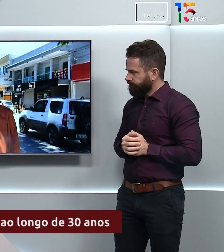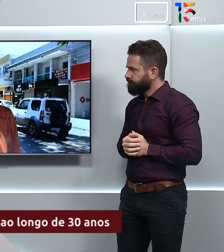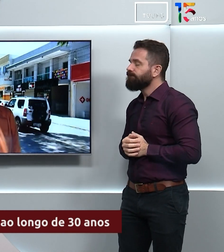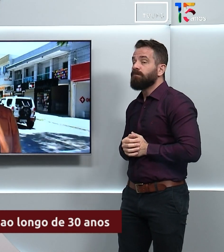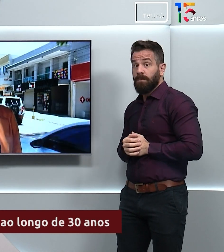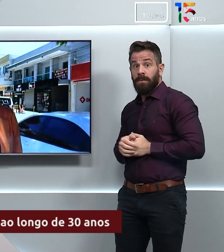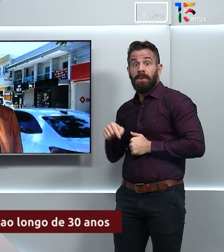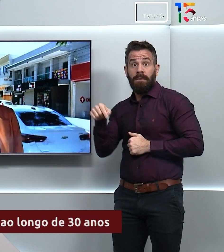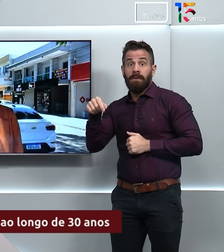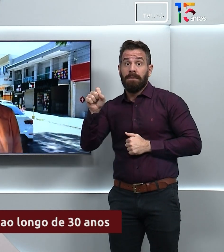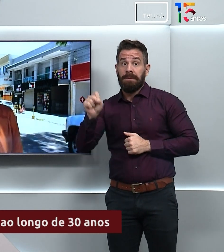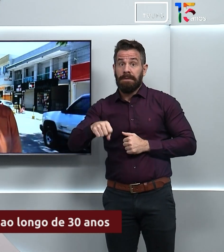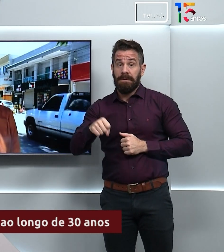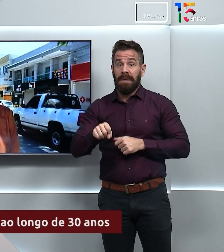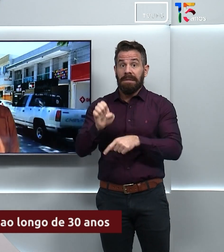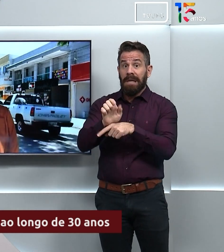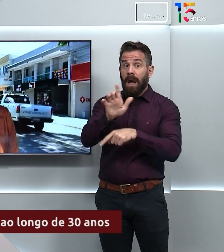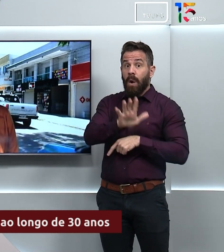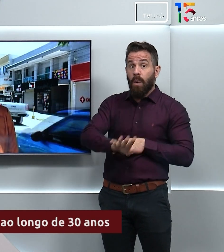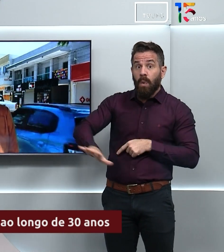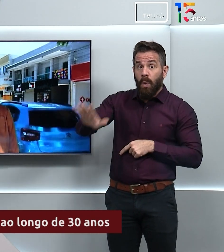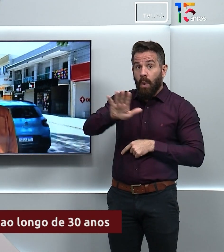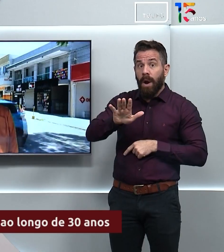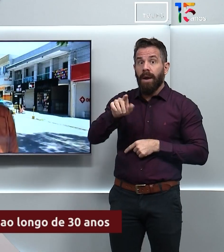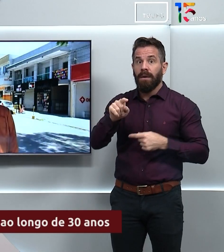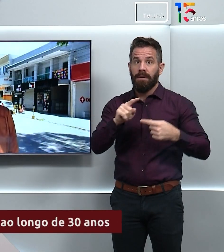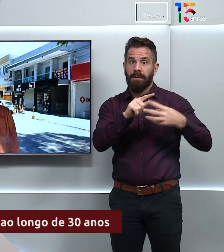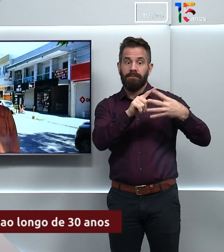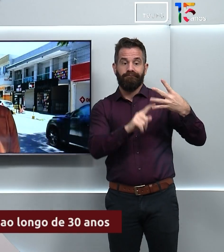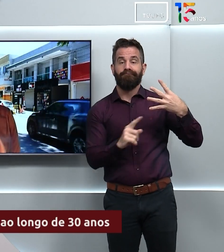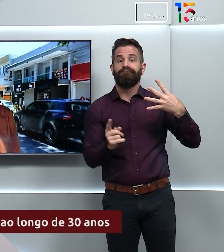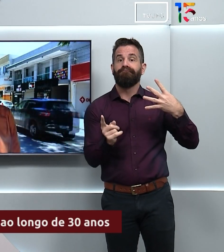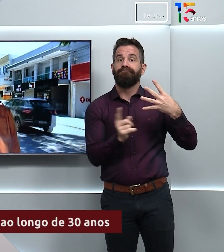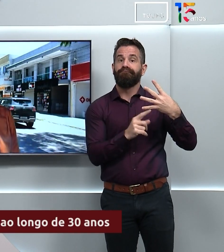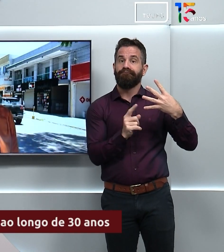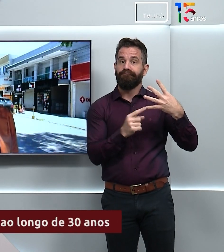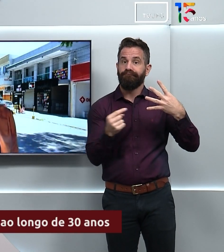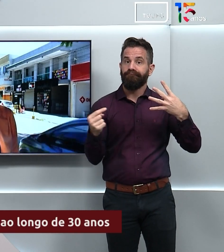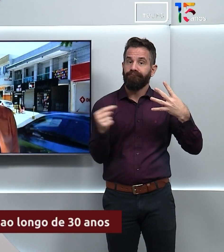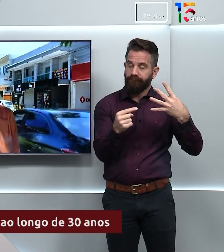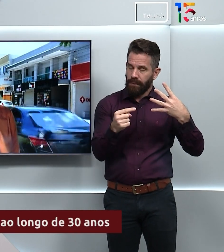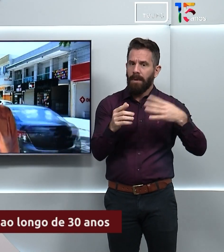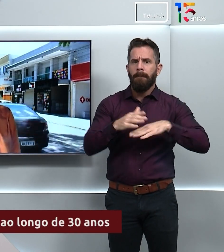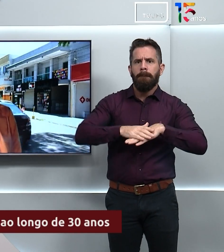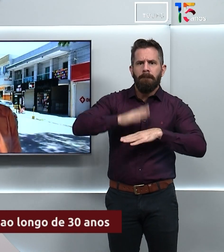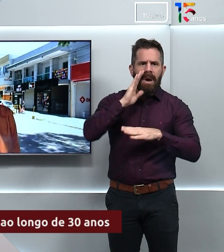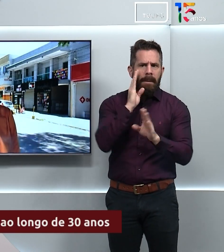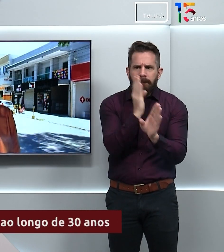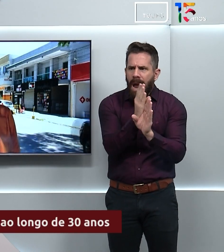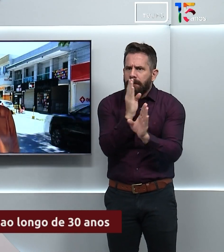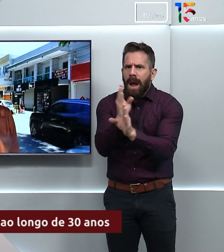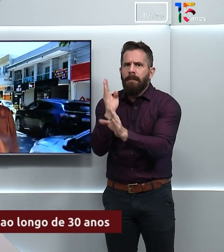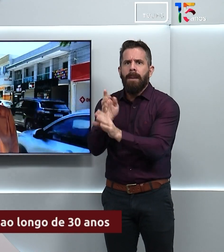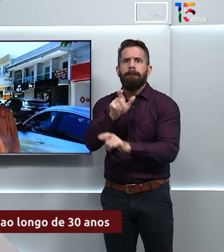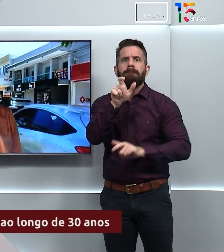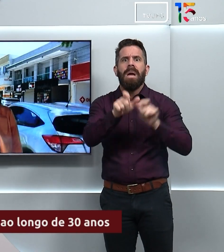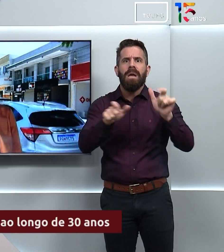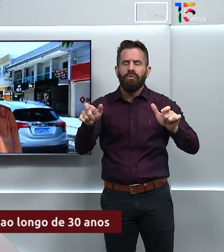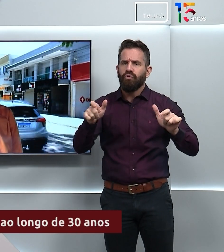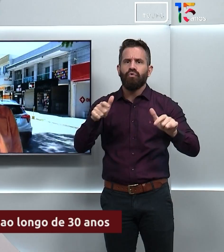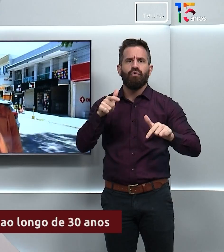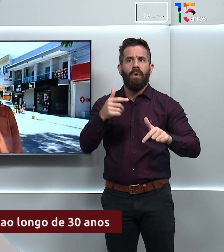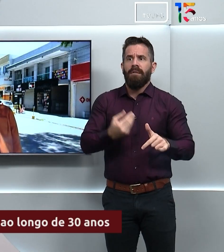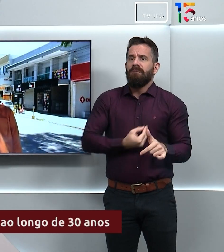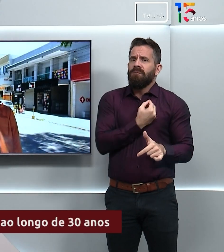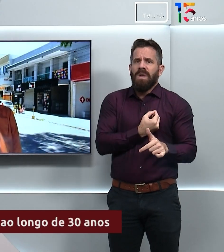do Ministério do Trabalho e Emprego justamente por ser o 4º estado com a maior quantidade de casos de pessoas que estão